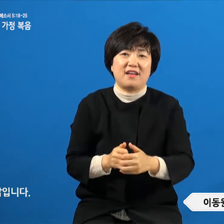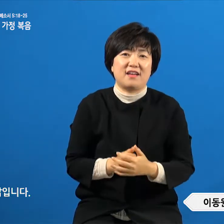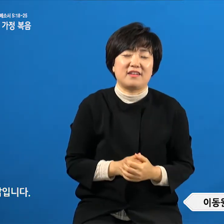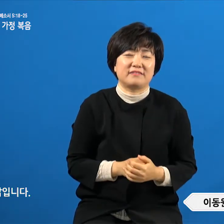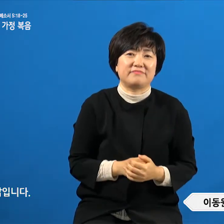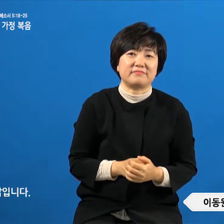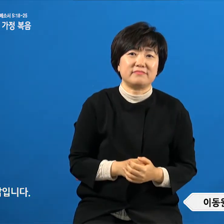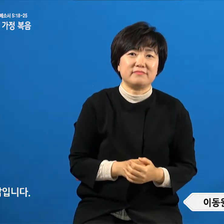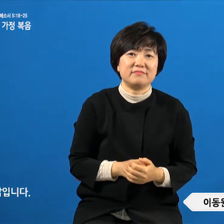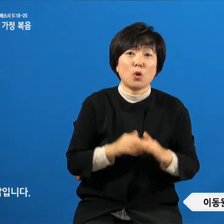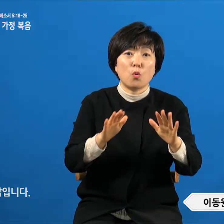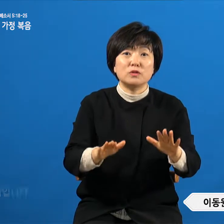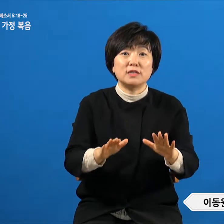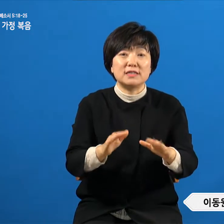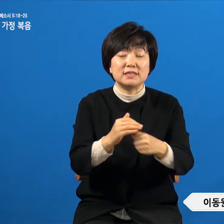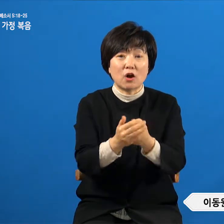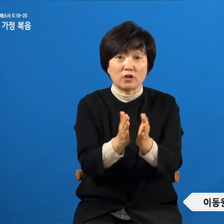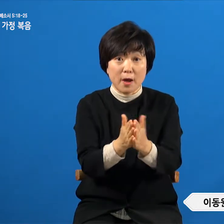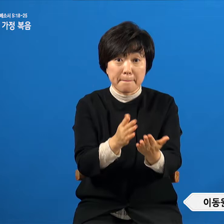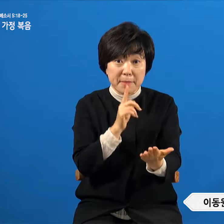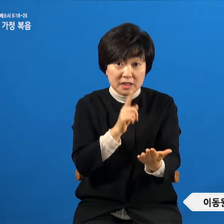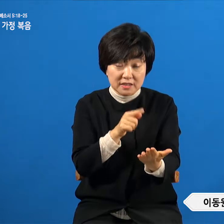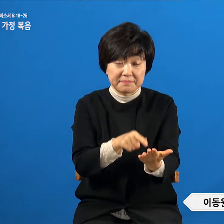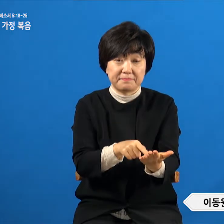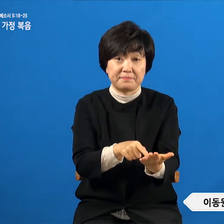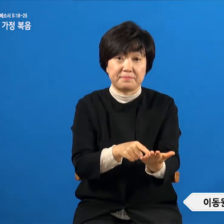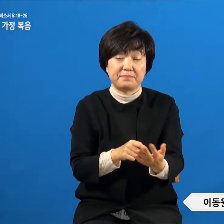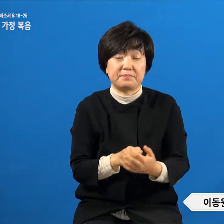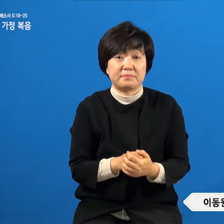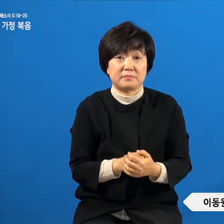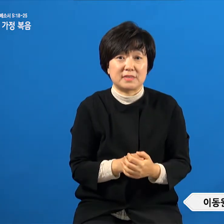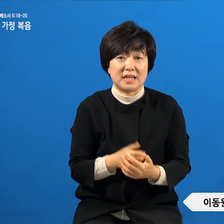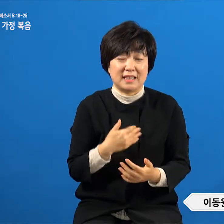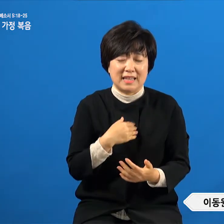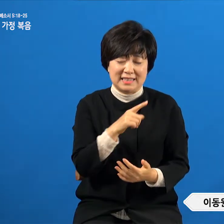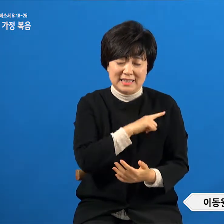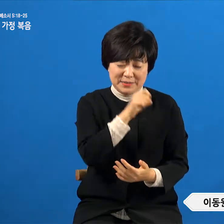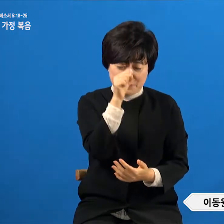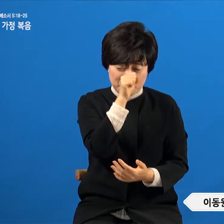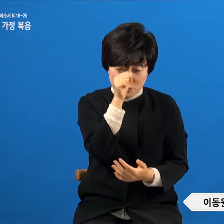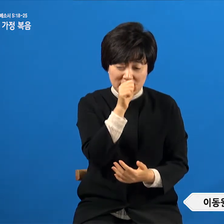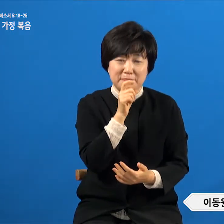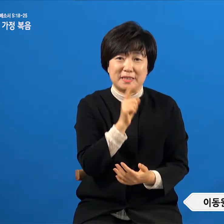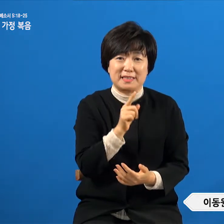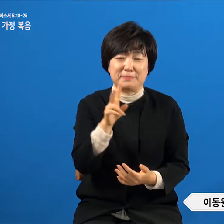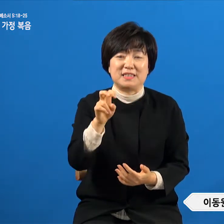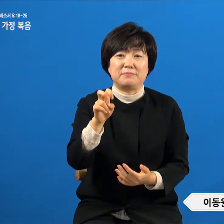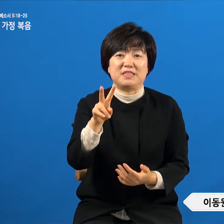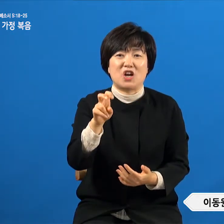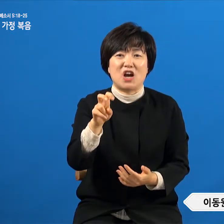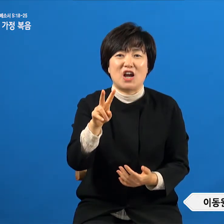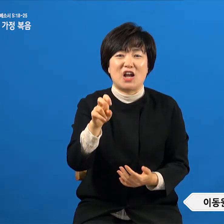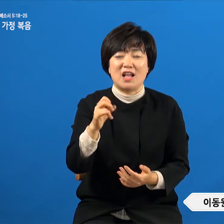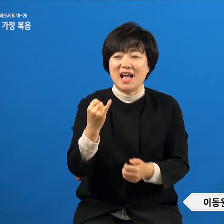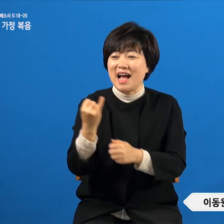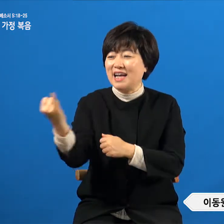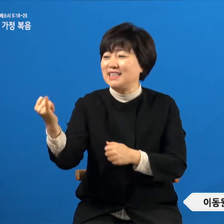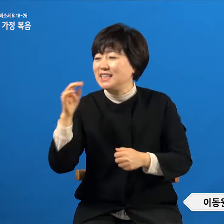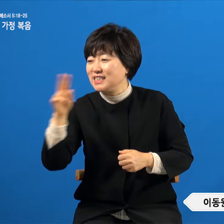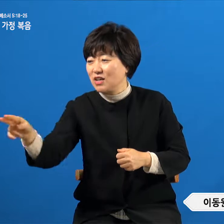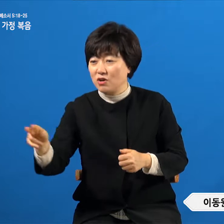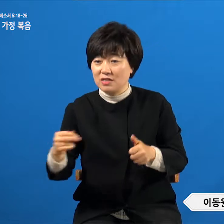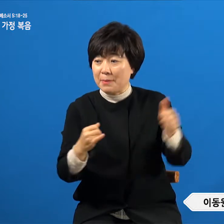복종하라는 말이에요. 자, 오늘 본문에서 보면 제가 제일 좋아하는 말씀은 22절입니다.